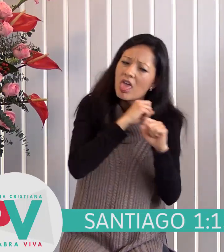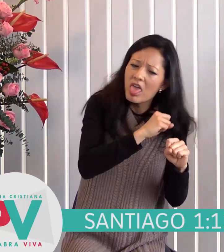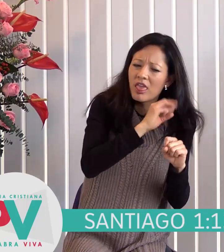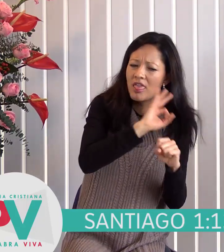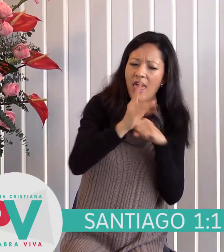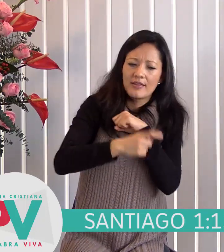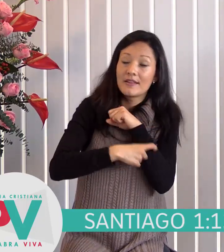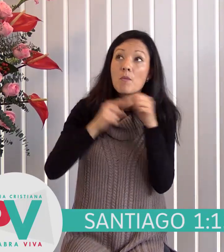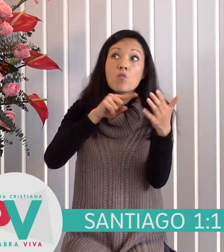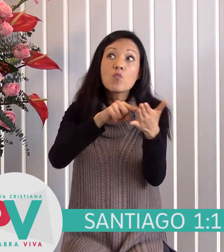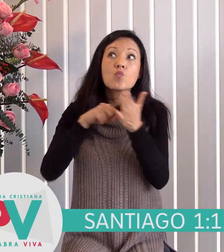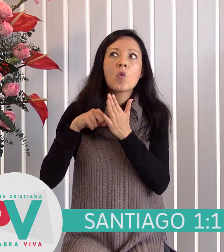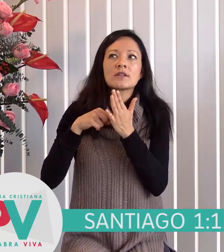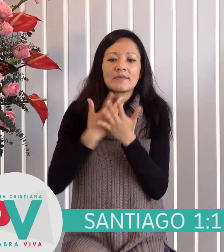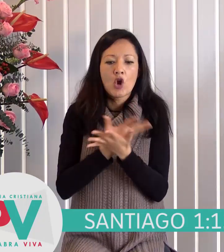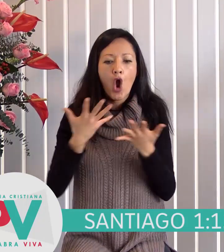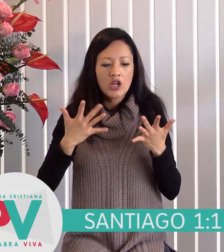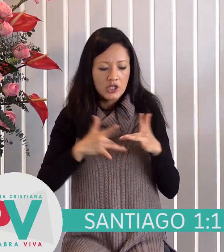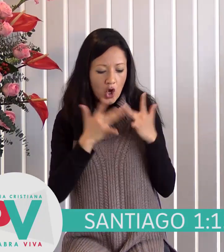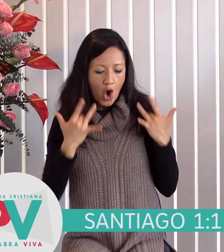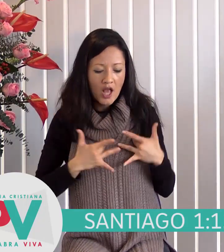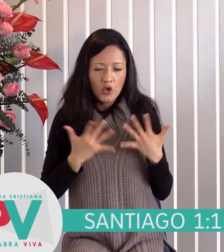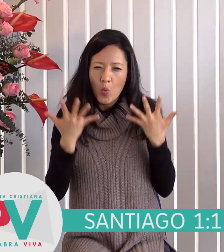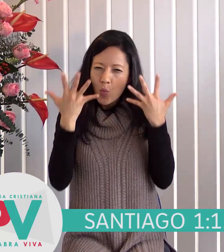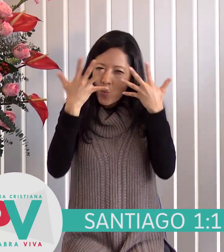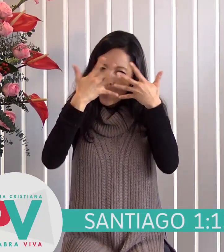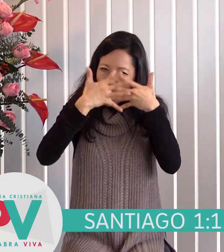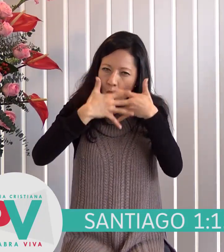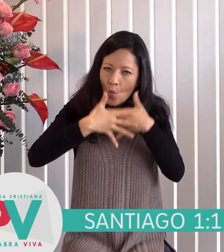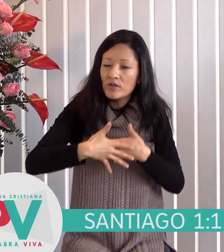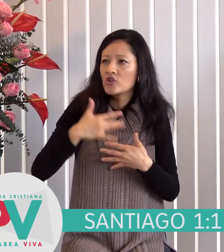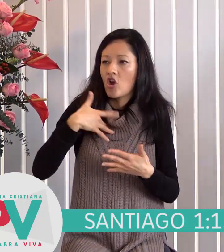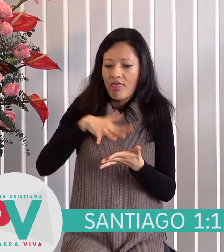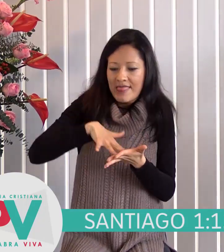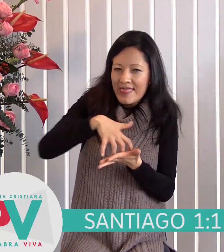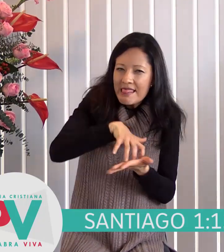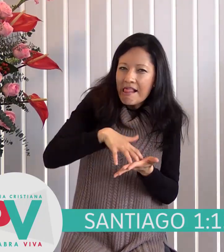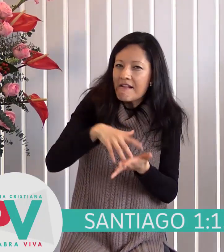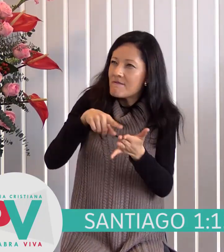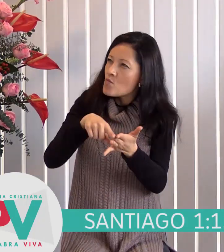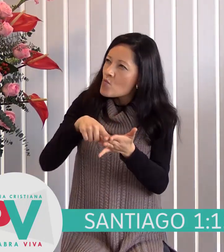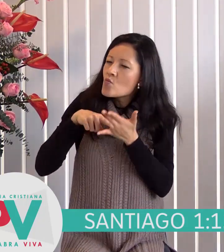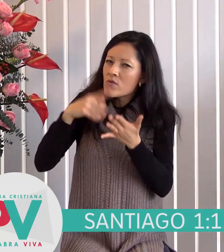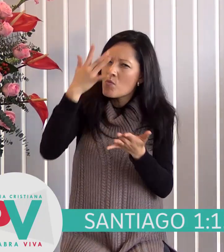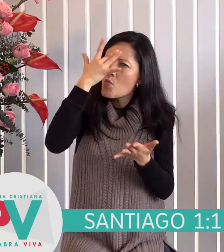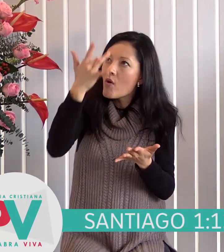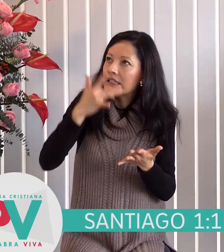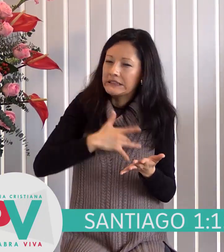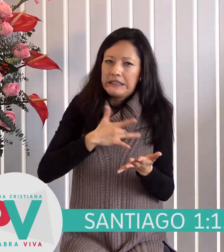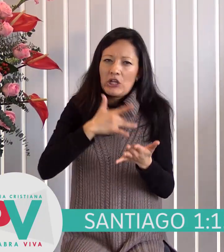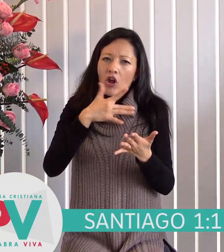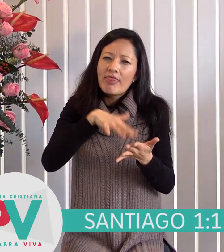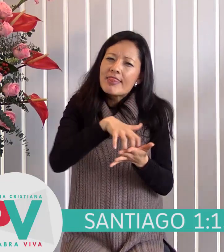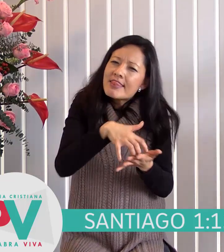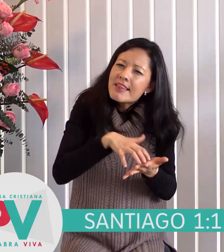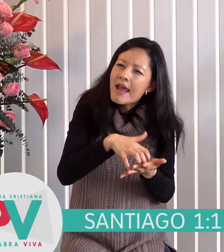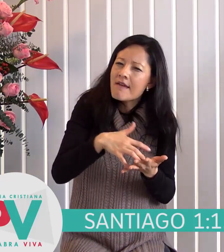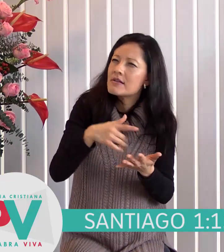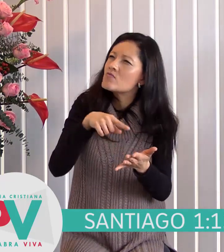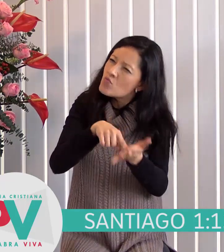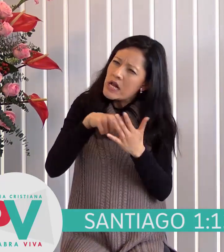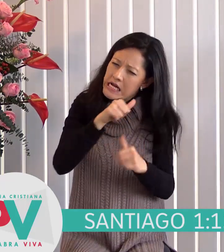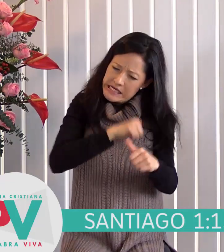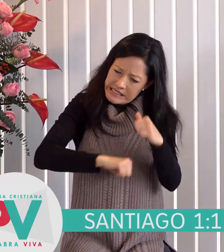tentación. Muéstrame mis cosas ocultas, muéstrame lo que yo soy débil. Muéstrame por qué soy débil, muéstrame